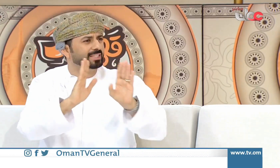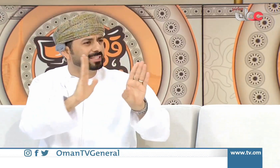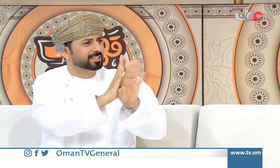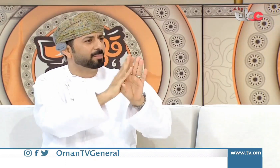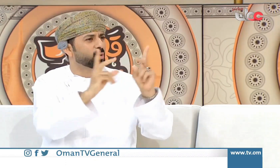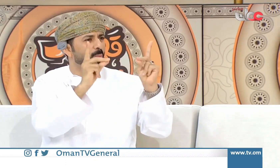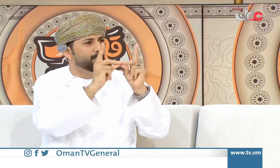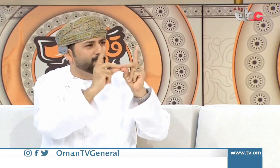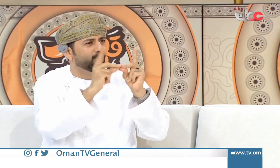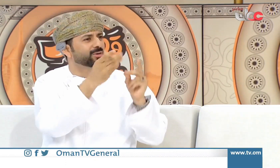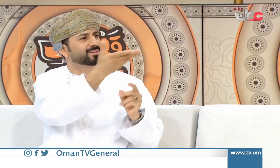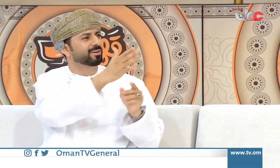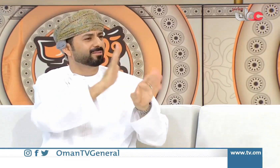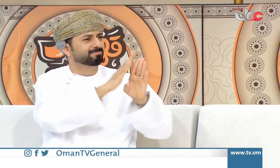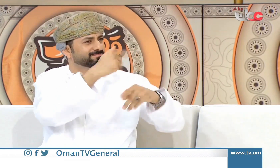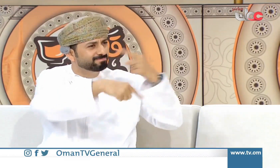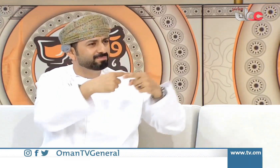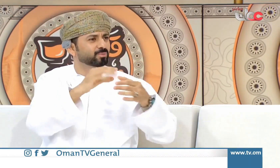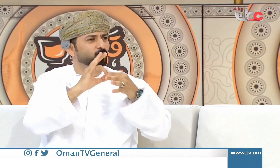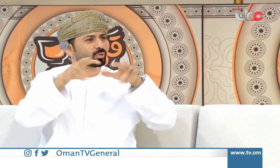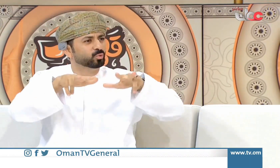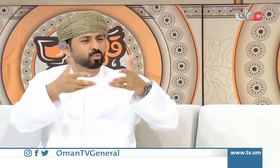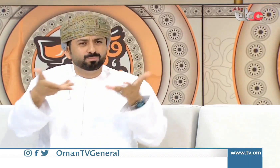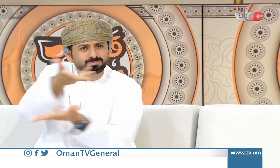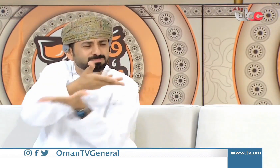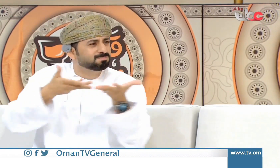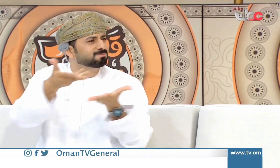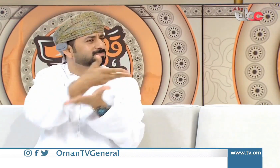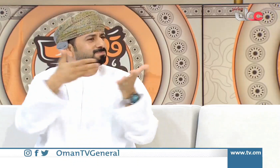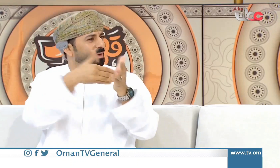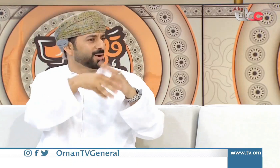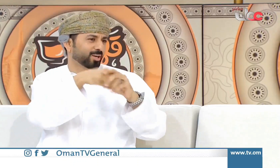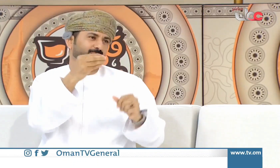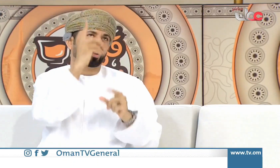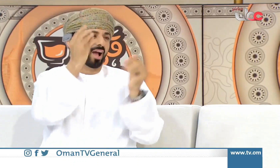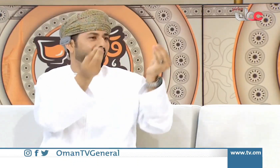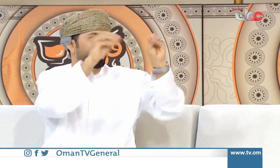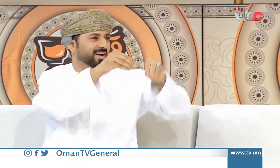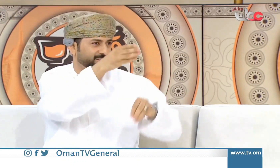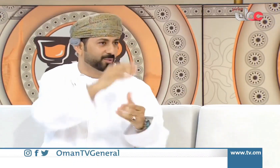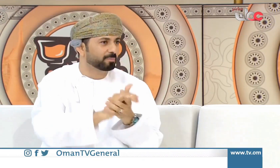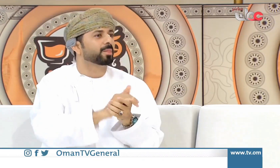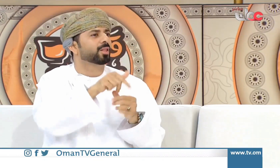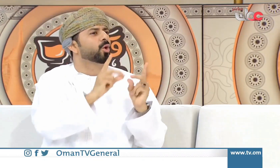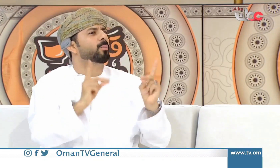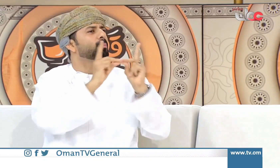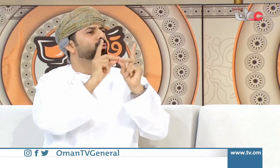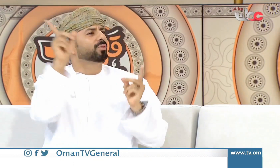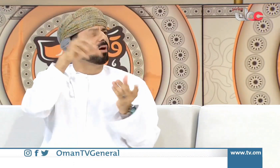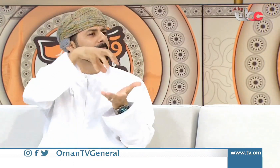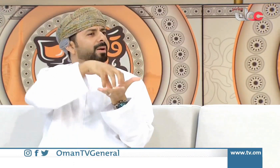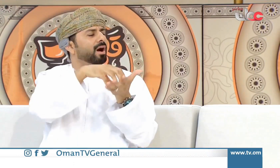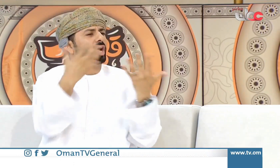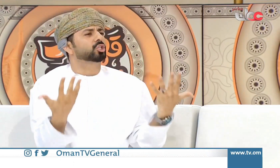لك في التنسيق والتنظيم، تنظيم الملتقى سناو الأول للفنون التشكيلية، وربي يوفقكم.